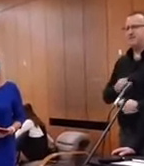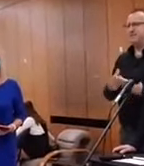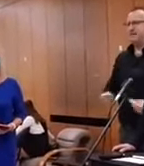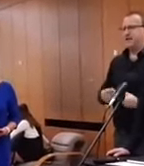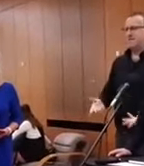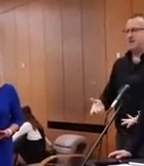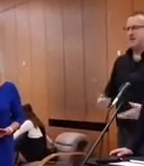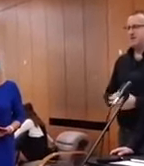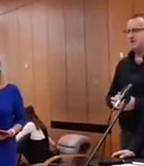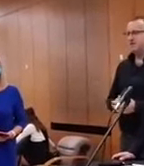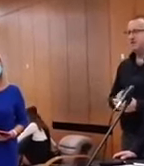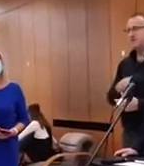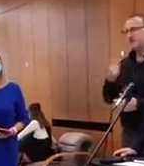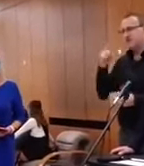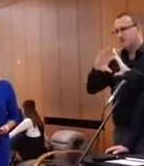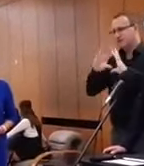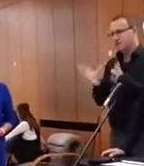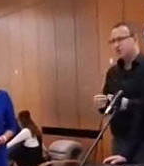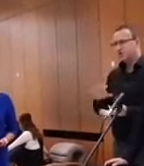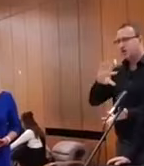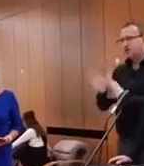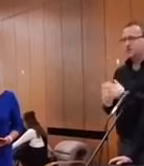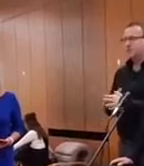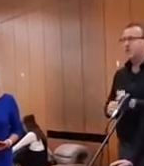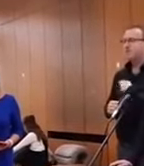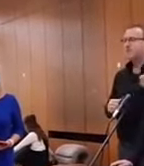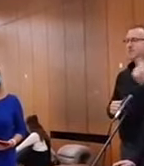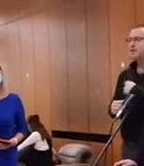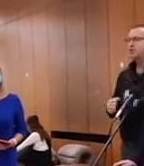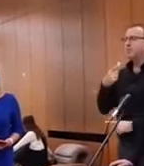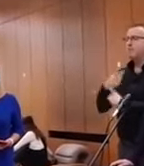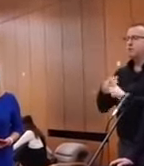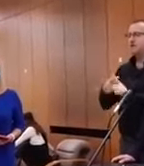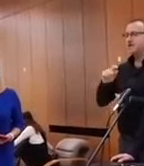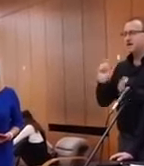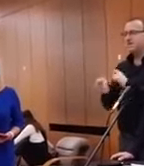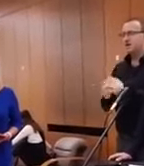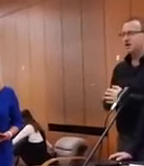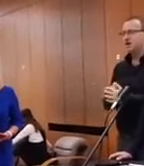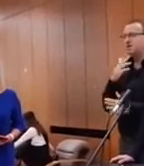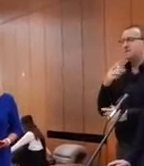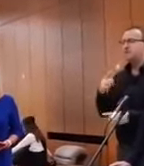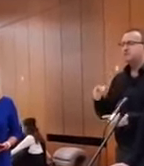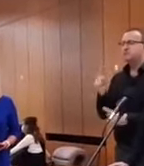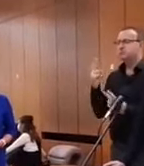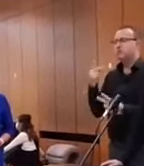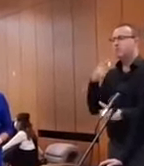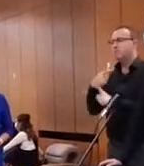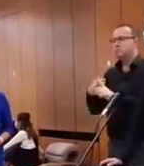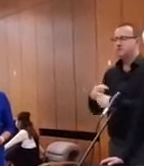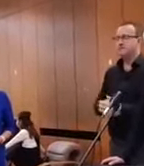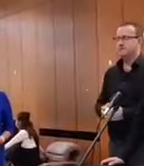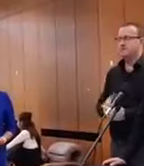ale to, všetky reformy, ktoré prinášame, prinášajú pozitívnu zmenu. Chcem dať dôraz na to slovo pozitívne.